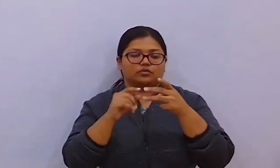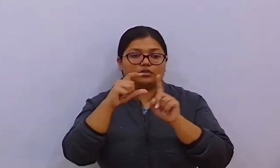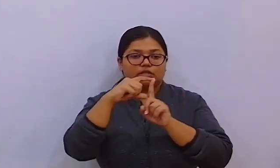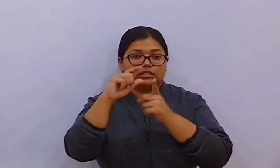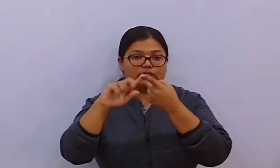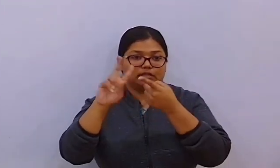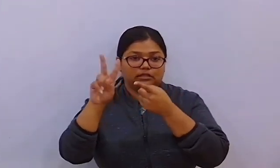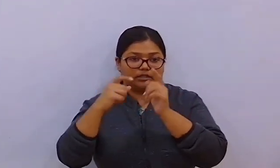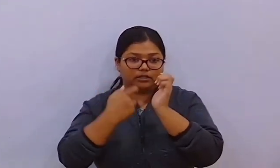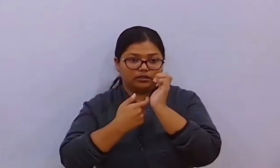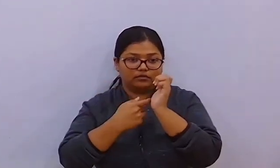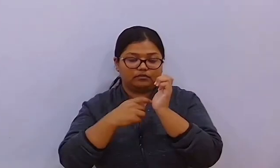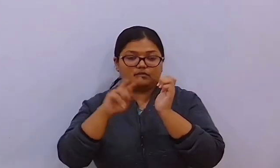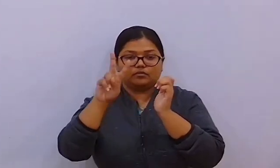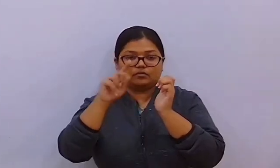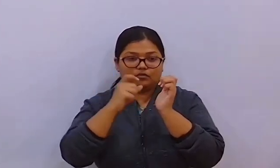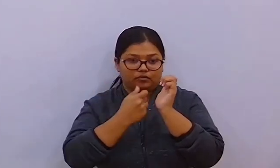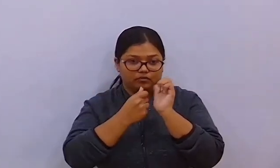देववर्मन,